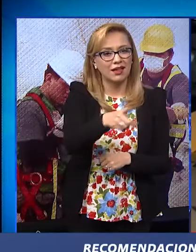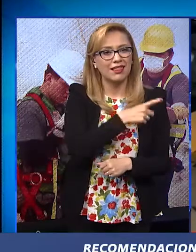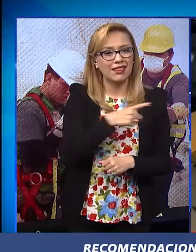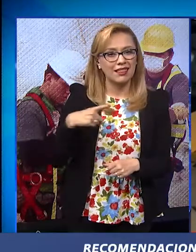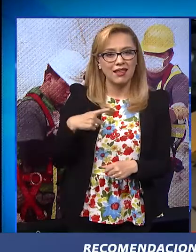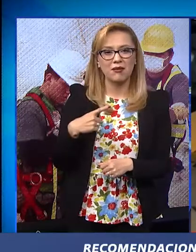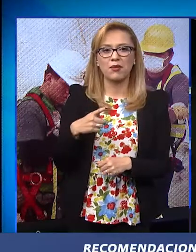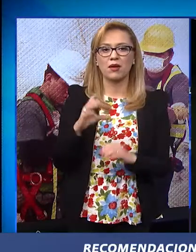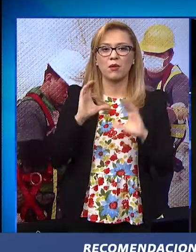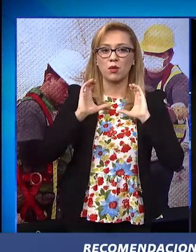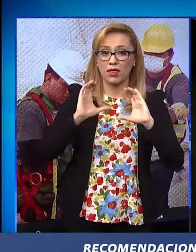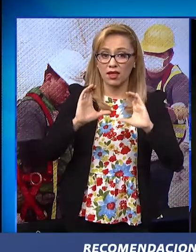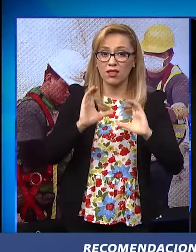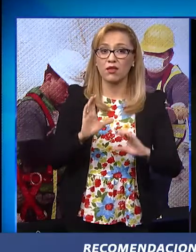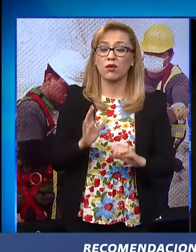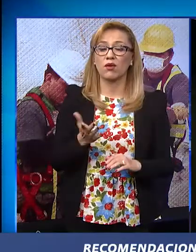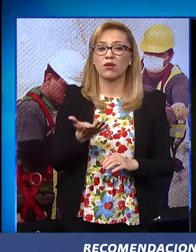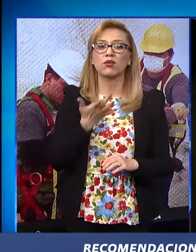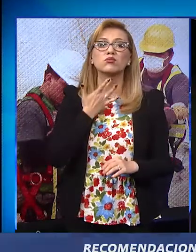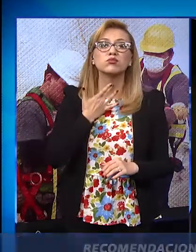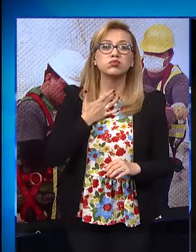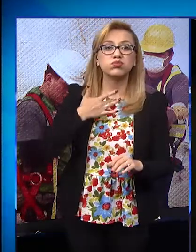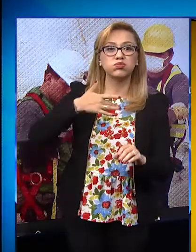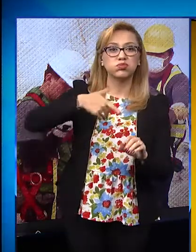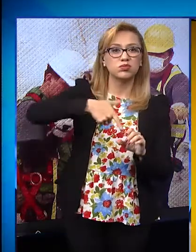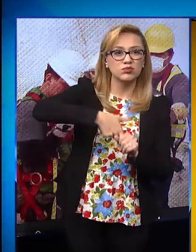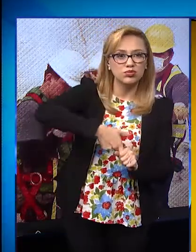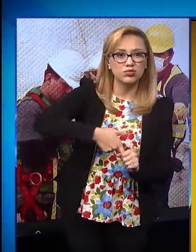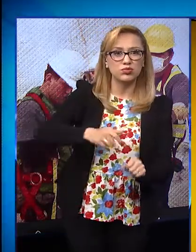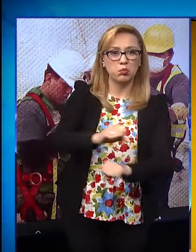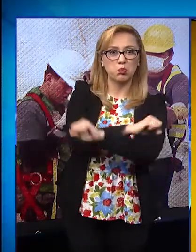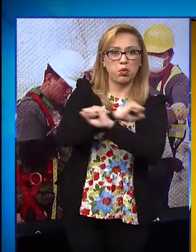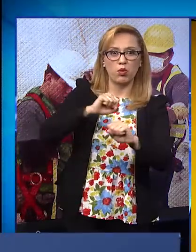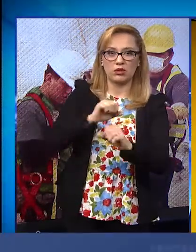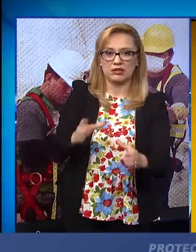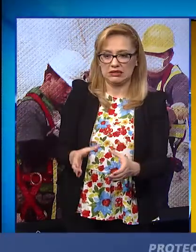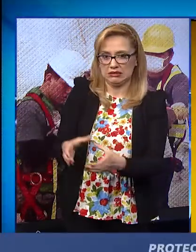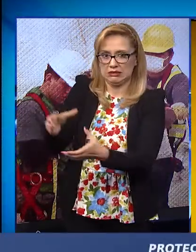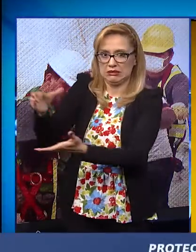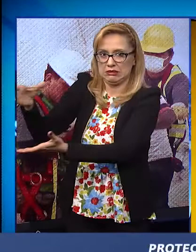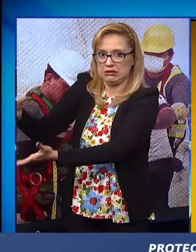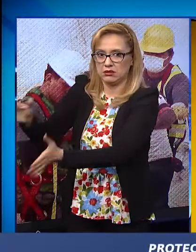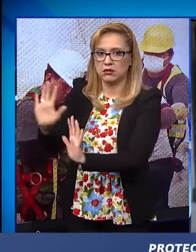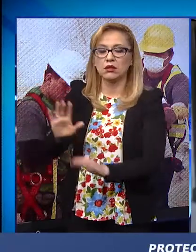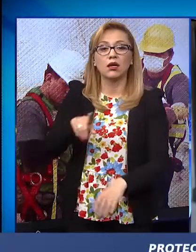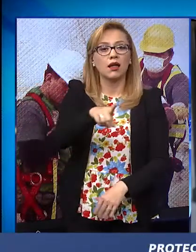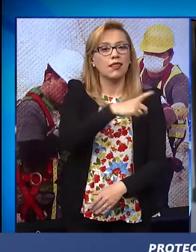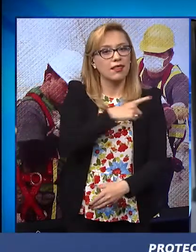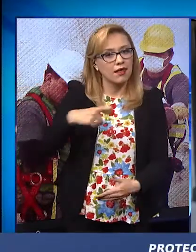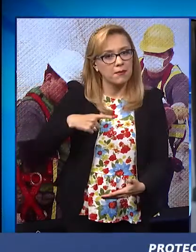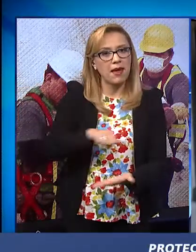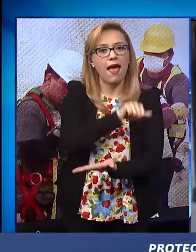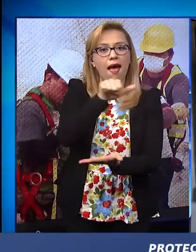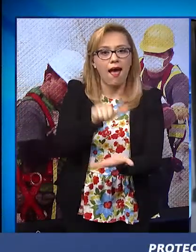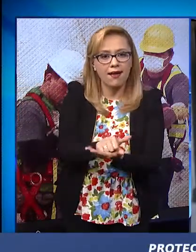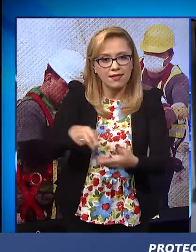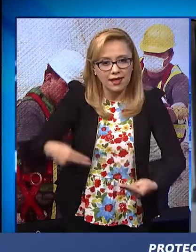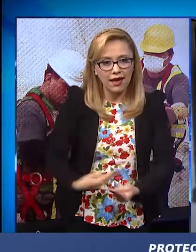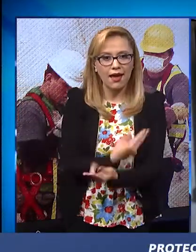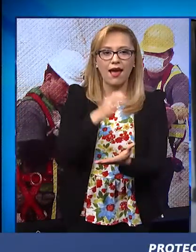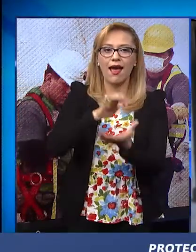líquidos de alto riesgo que puedan provocar un incendio tener a la mano actas de nacimiento y matrimonio títulos